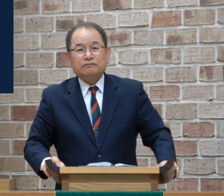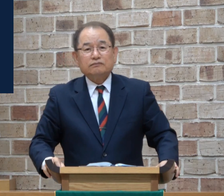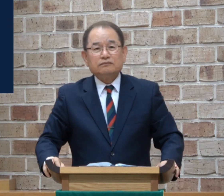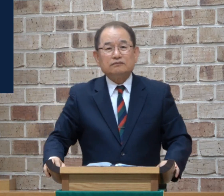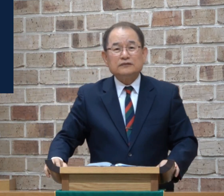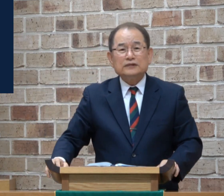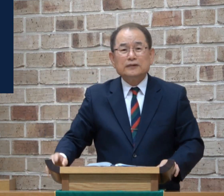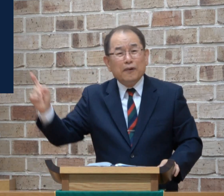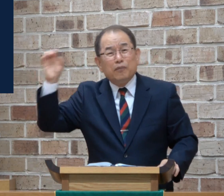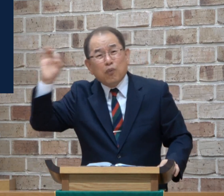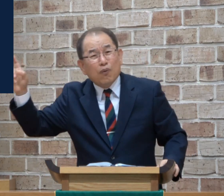그림을 보십시오. 세계에